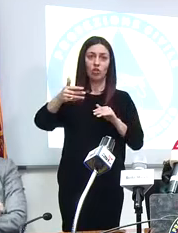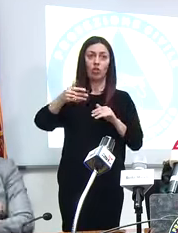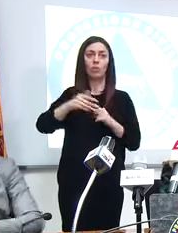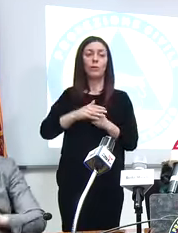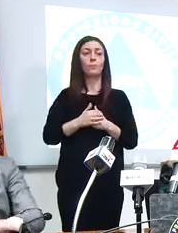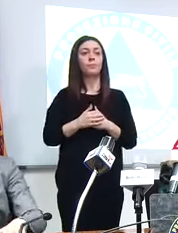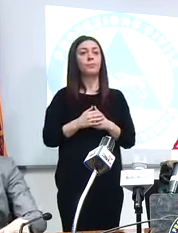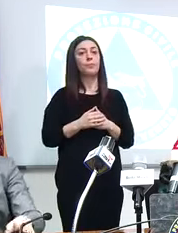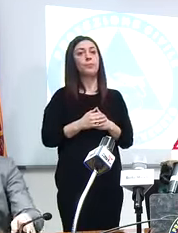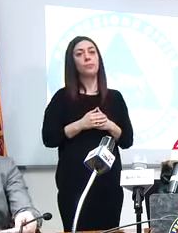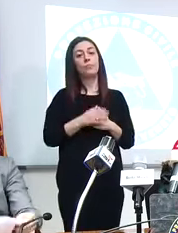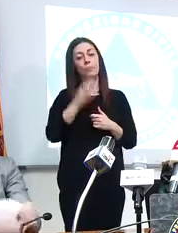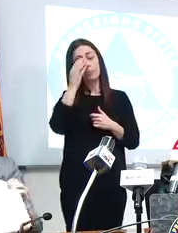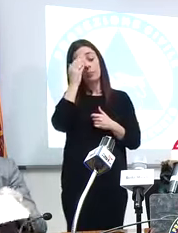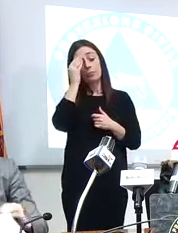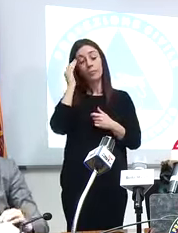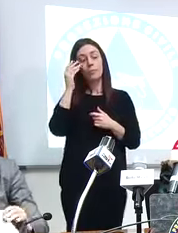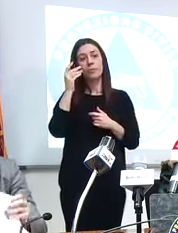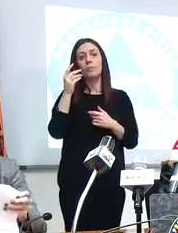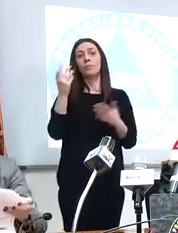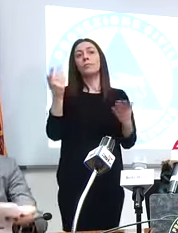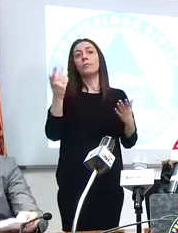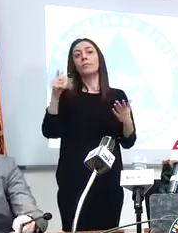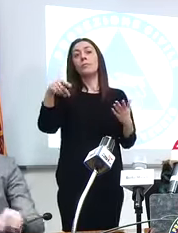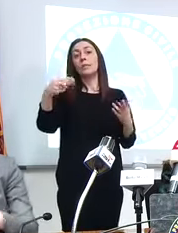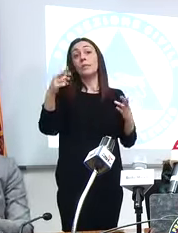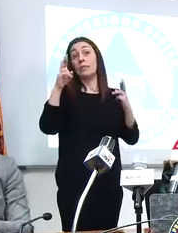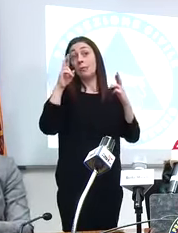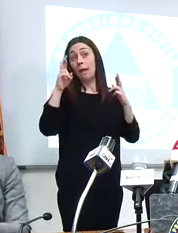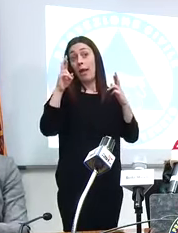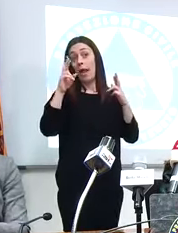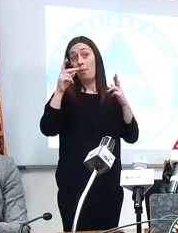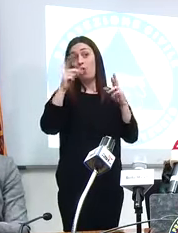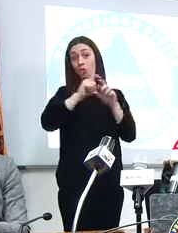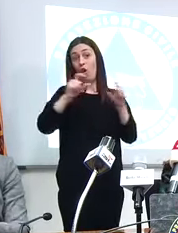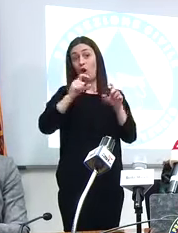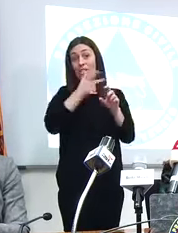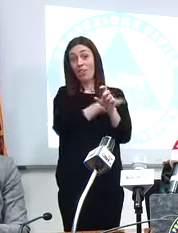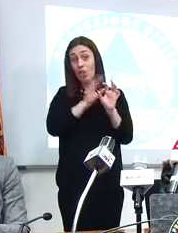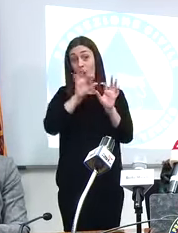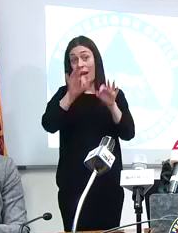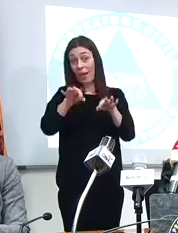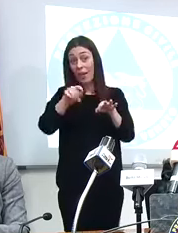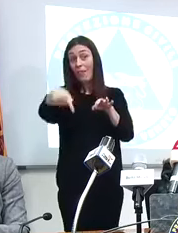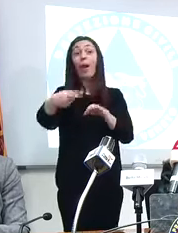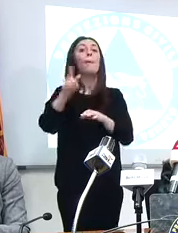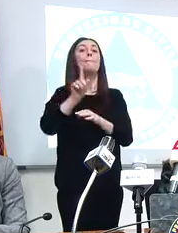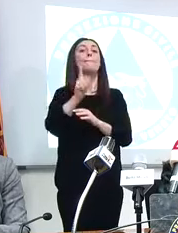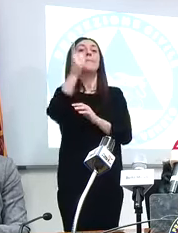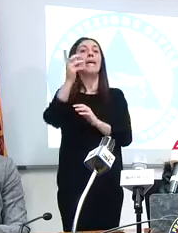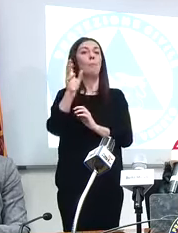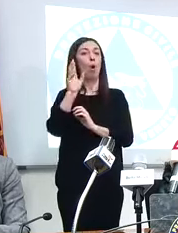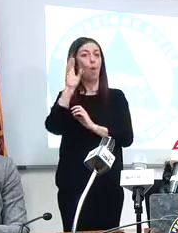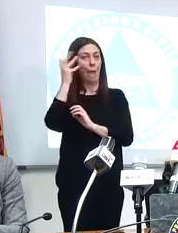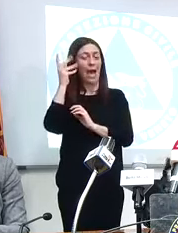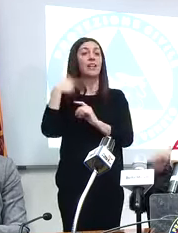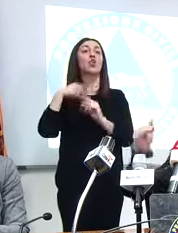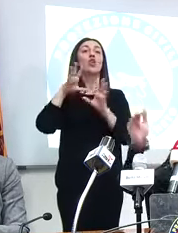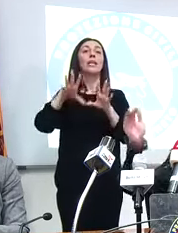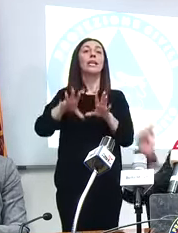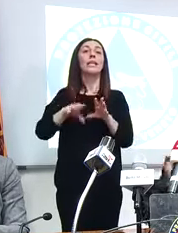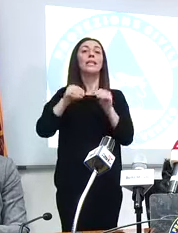sperando sempre la premessa che ho fatto prima, che ci siano i vaccini, dal primo di marzo la coorte del 40,